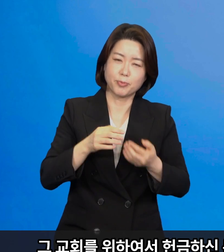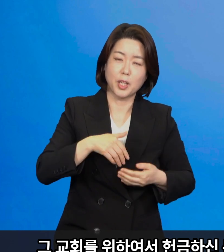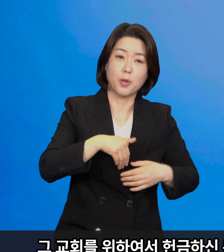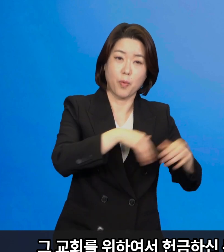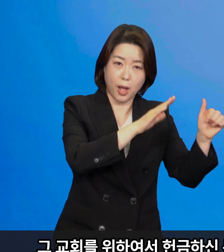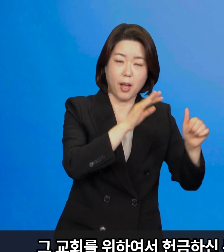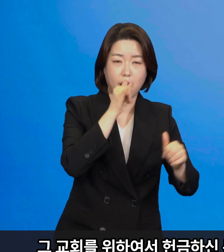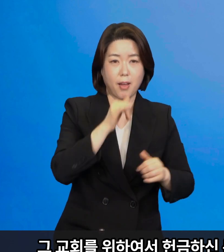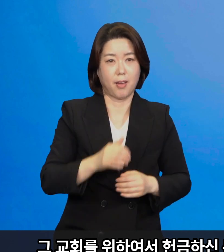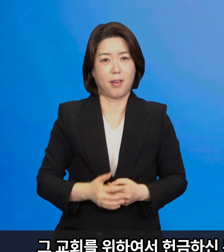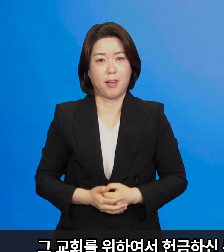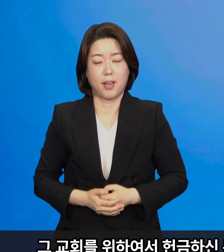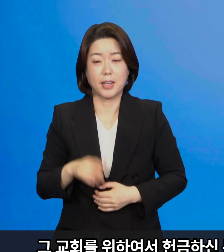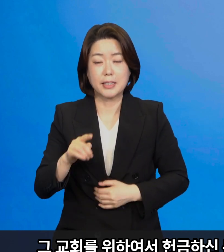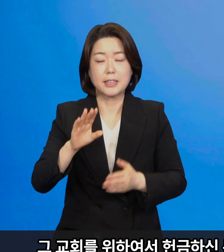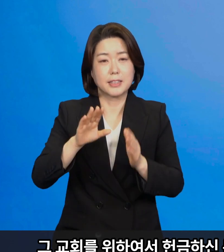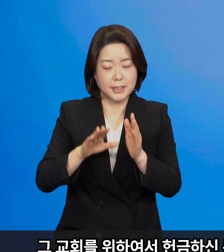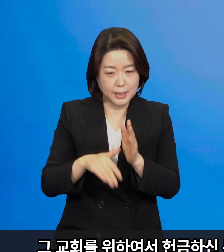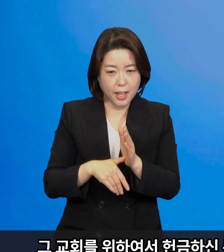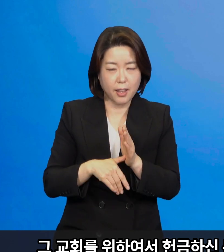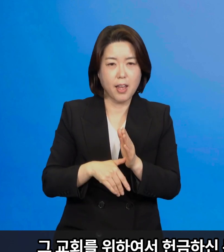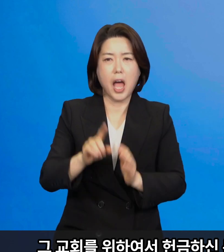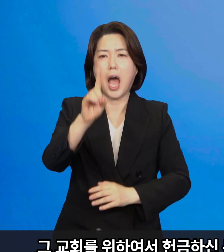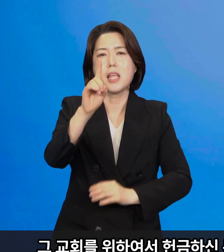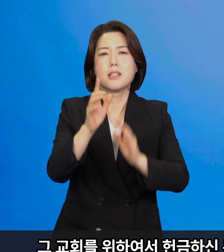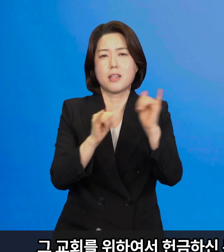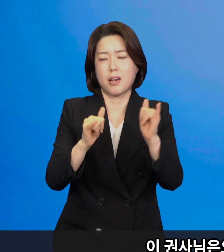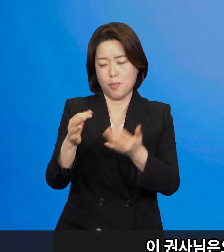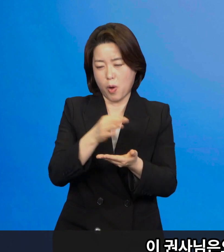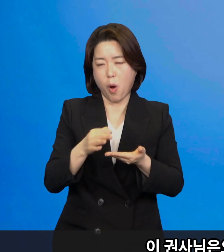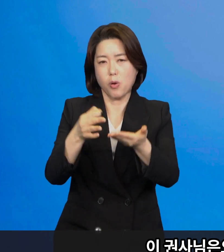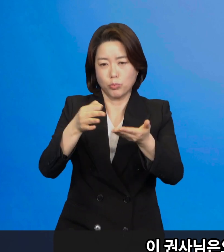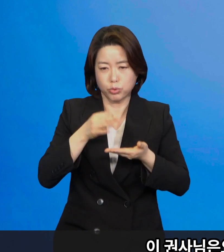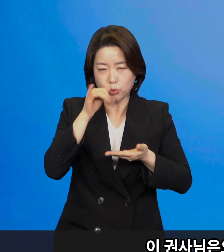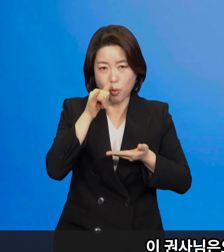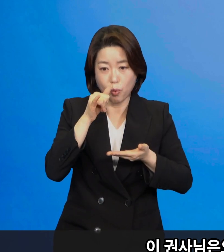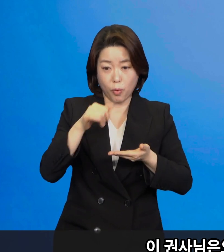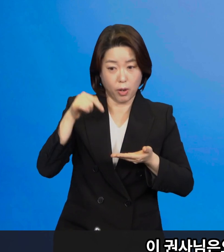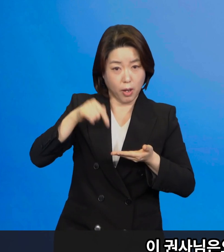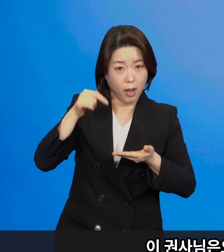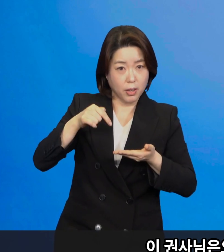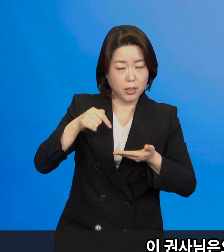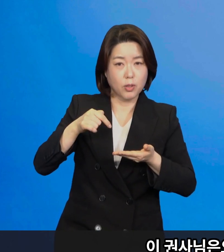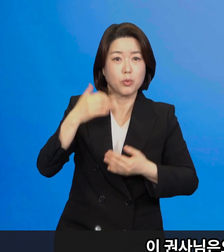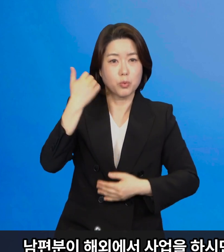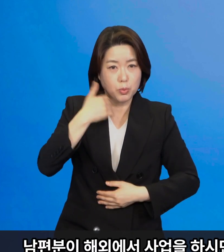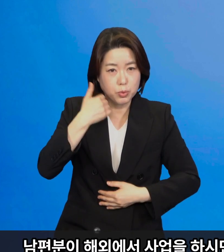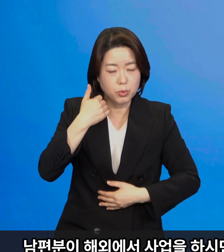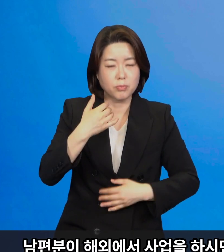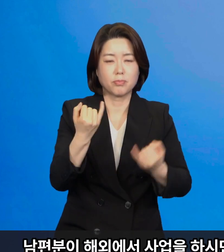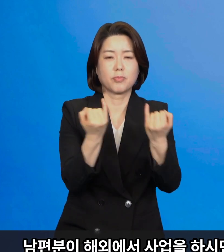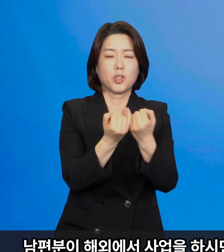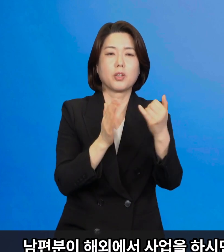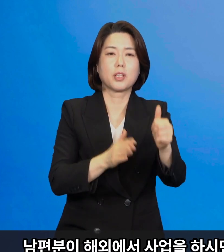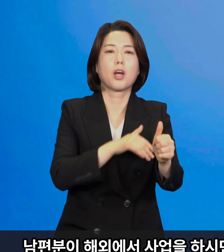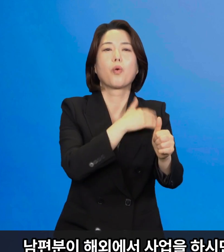위하여서 헌금하신 분이 계셨습니다. 사연이 있었어요. 이 권사님은요, 여자분이신데 남편분이